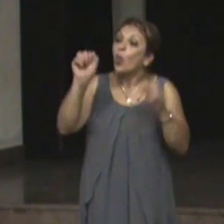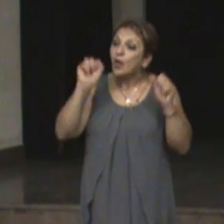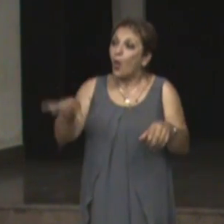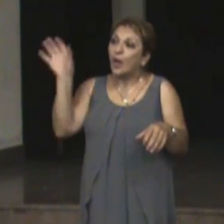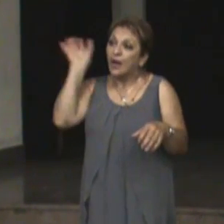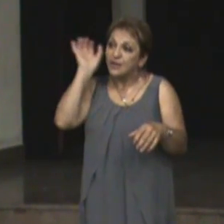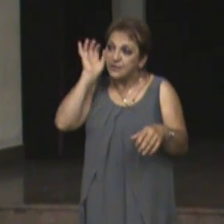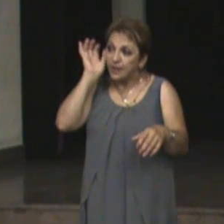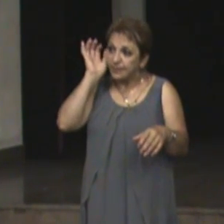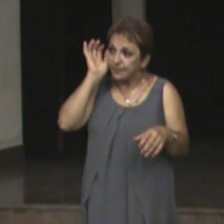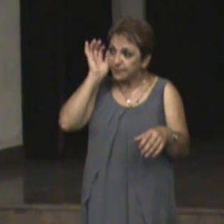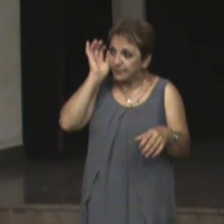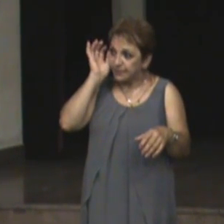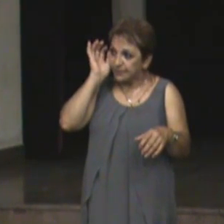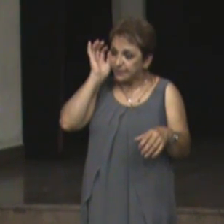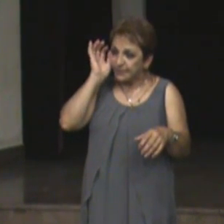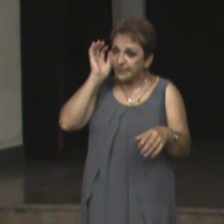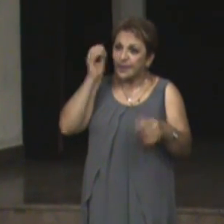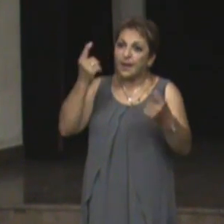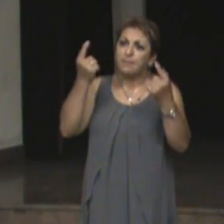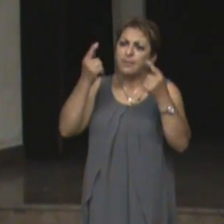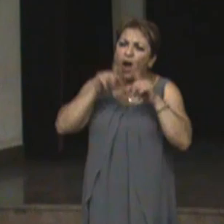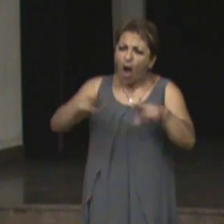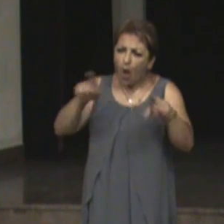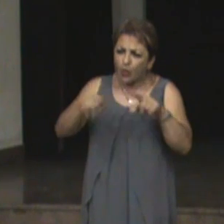շատ բարձր հնչող հարուստներ,